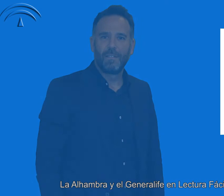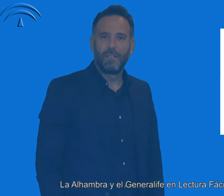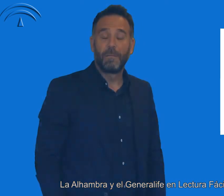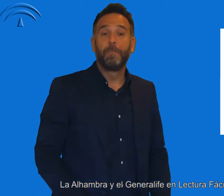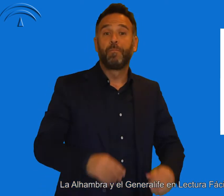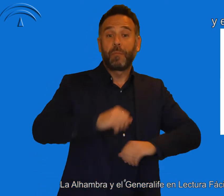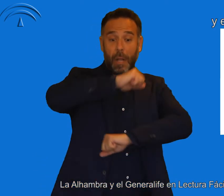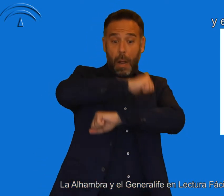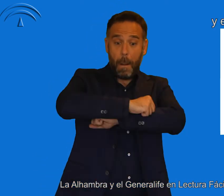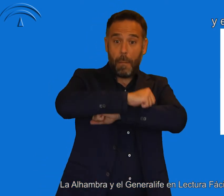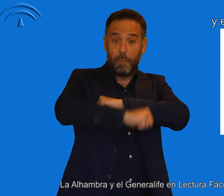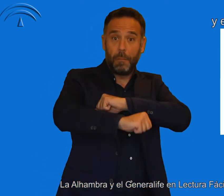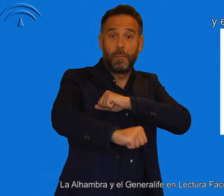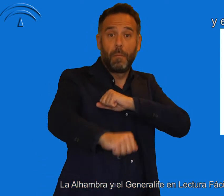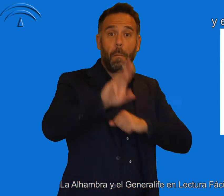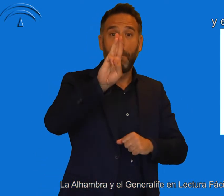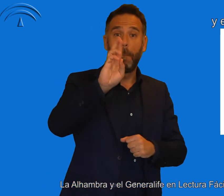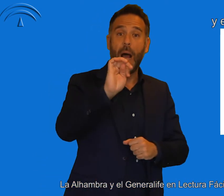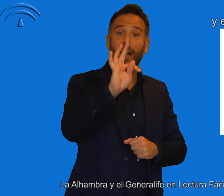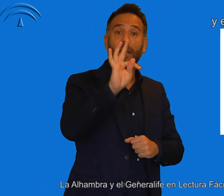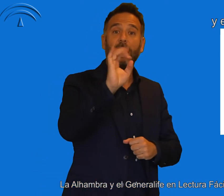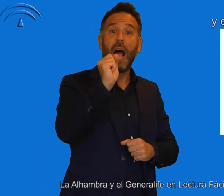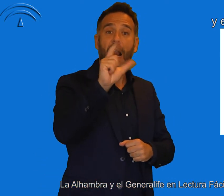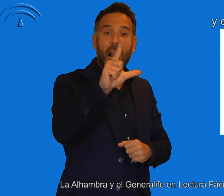El Partal y el Paseo de las Torres.